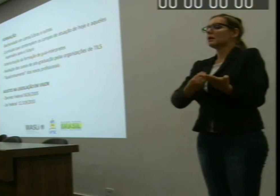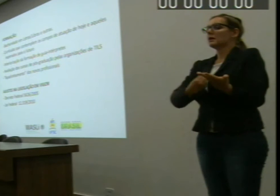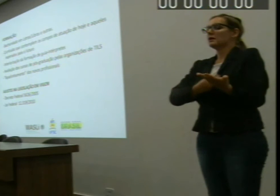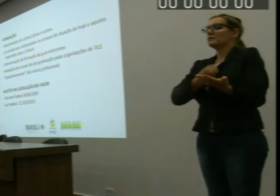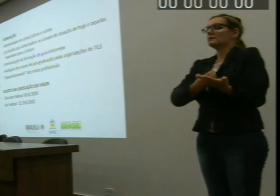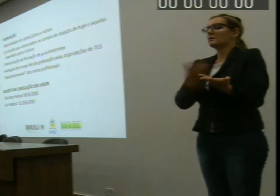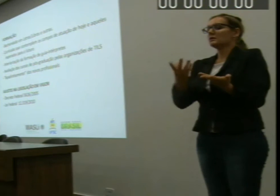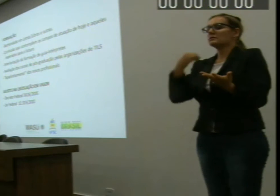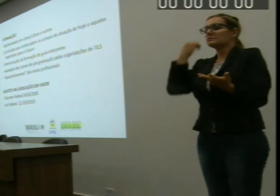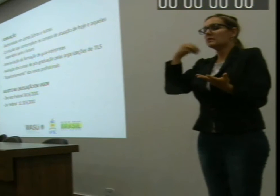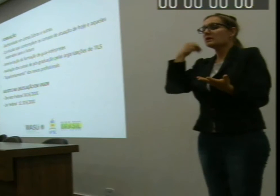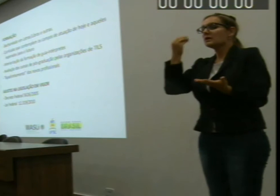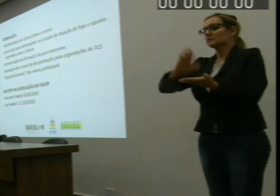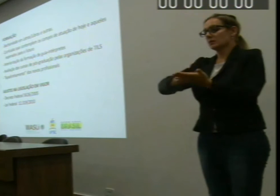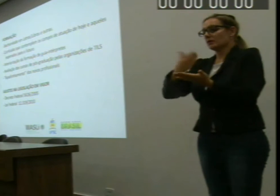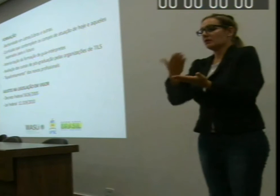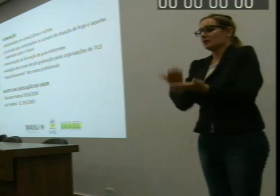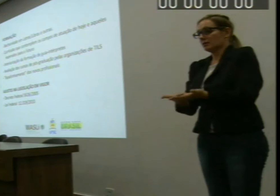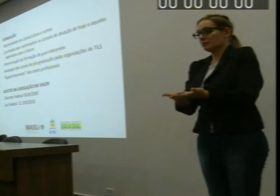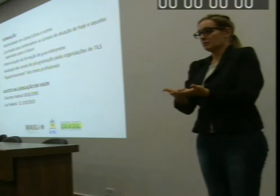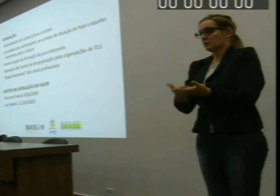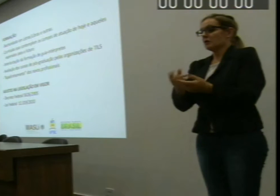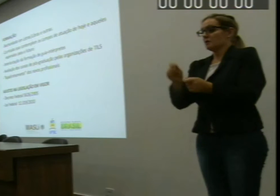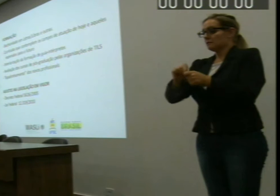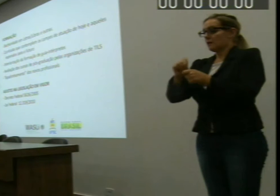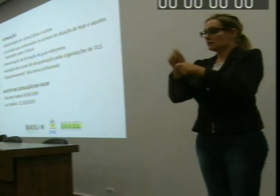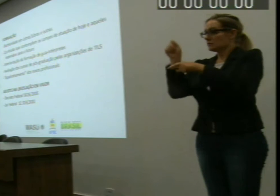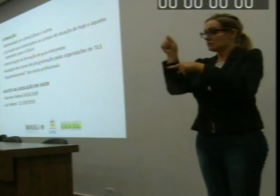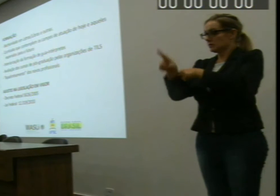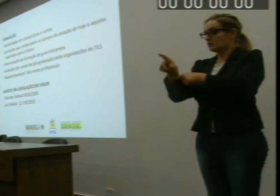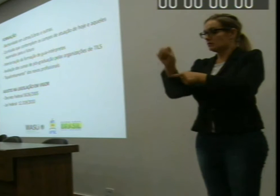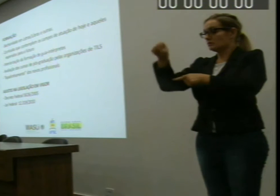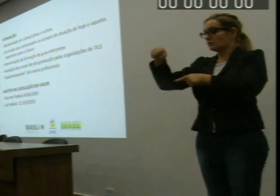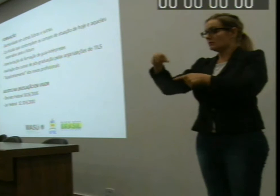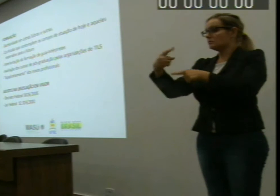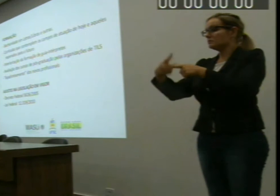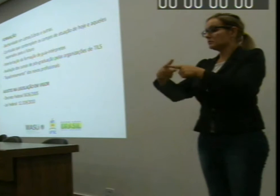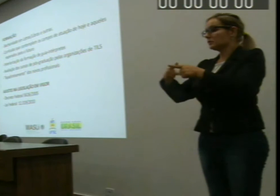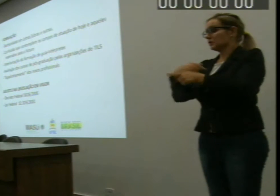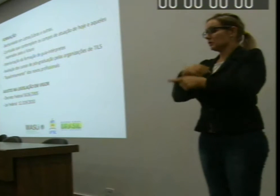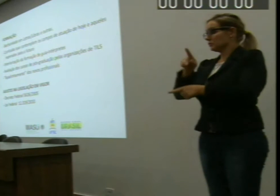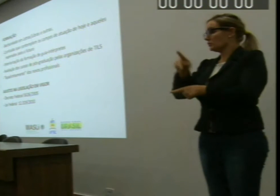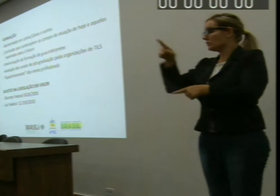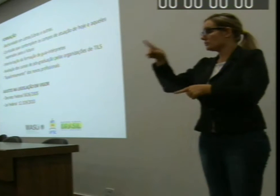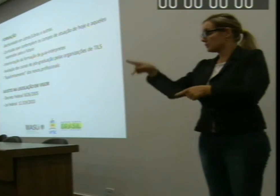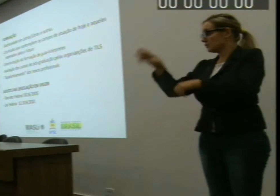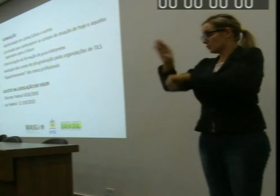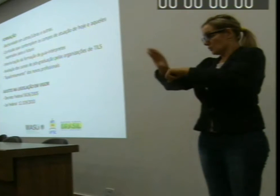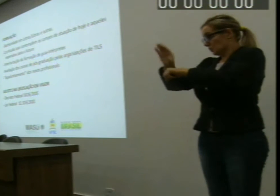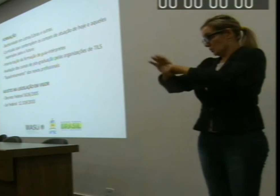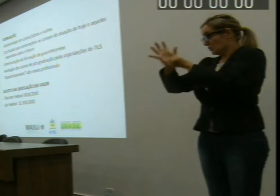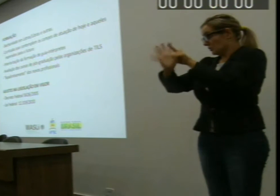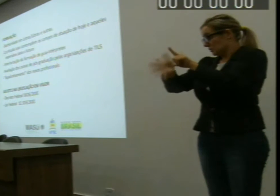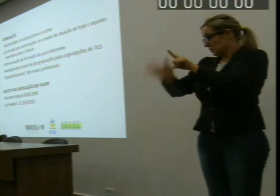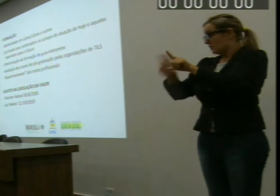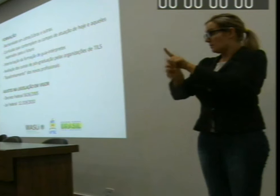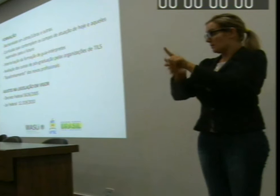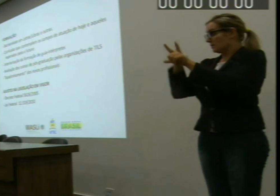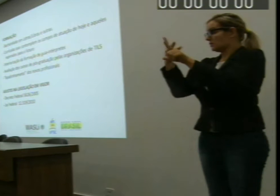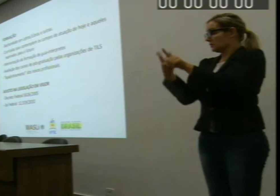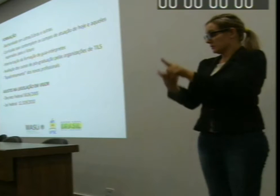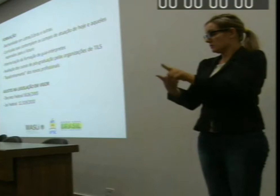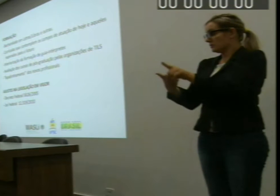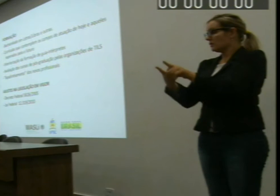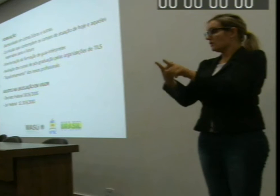né eu e eu faço essa crítica até por ser professor de um curso letras libras de um Bacharelado em letras